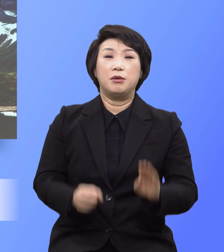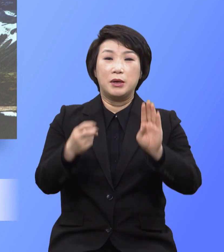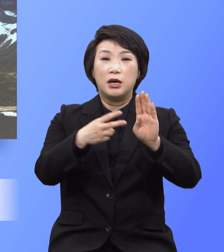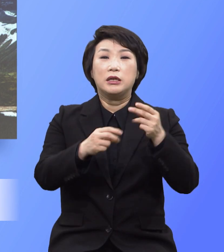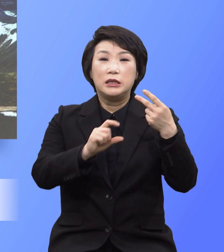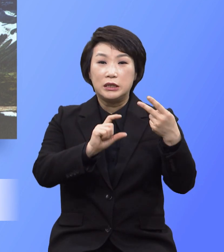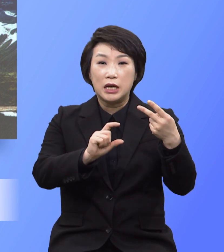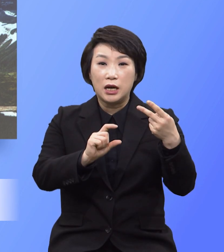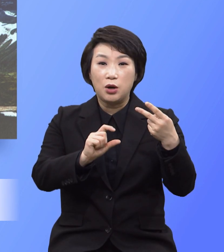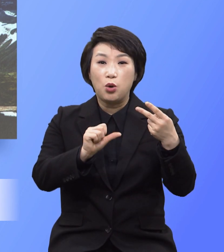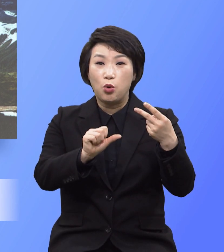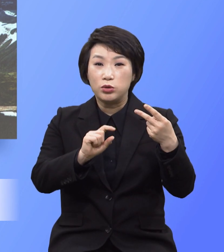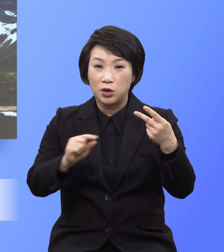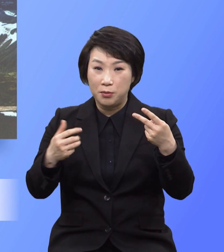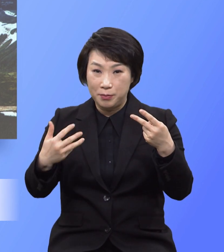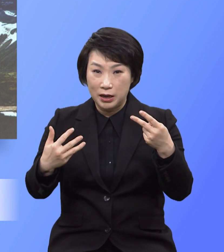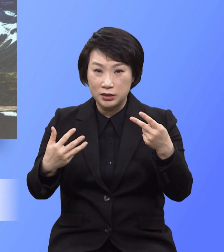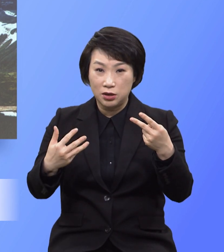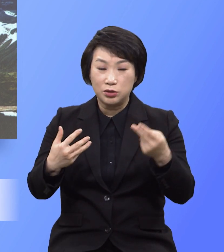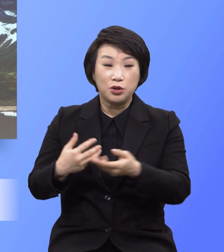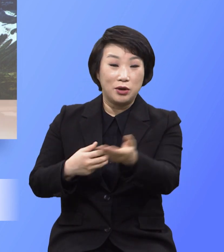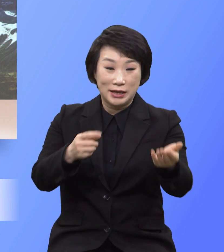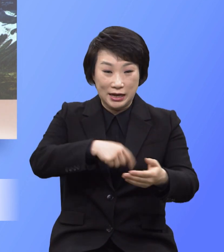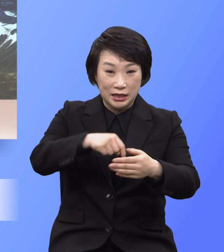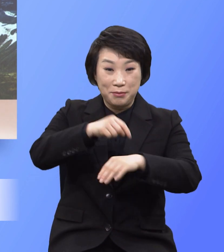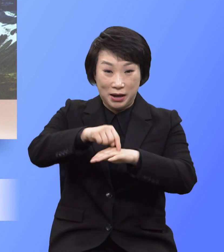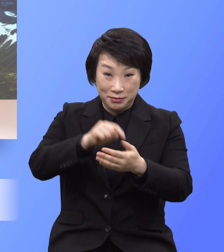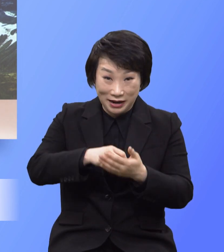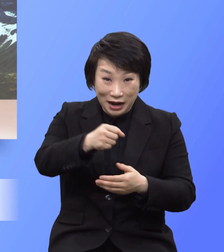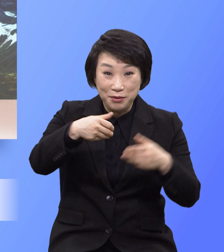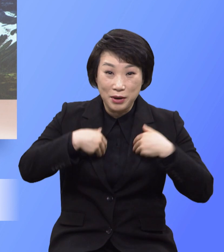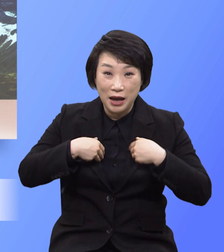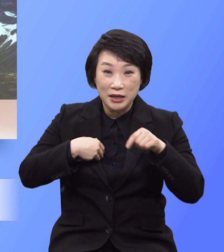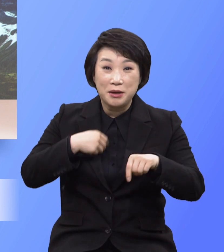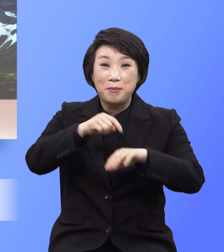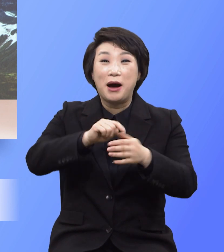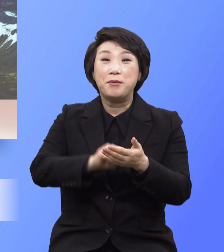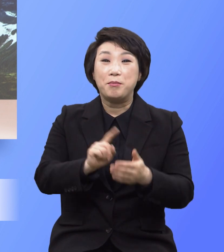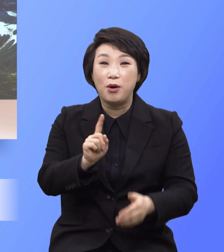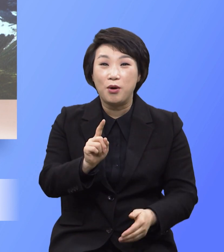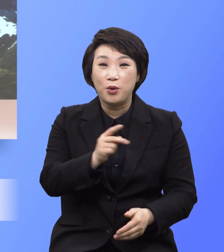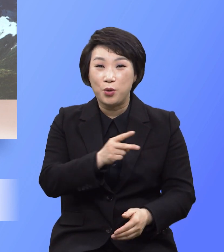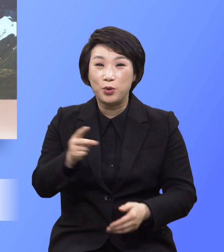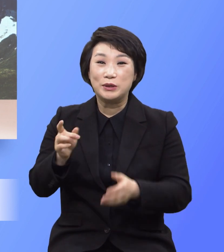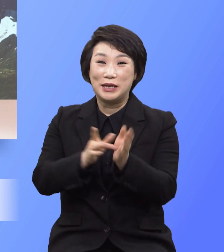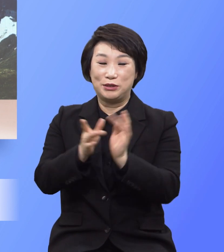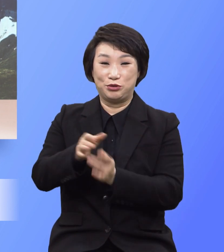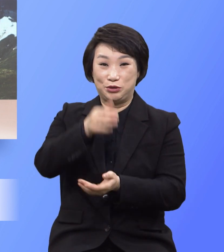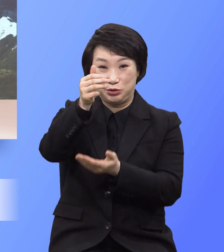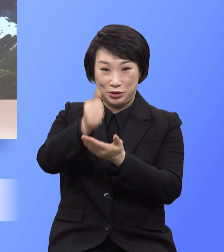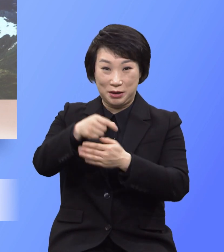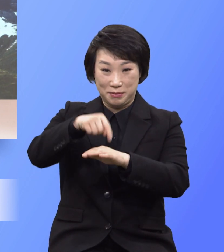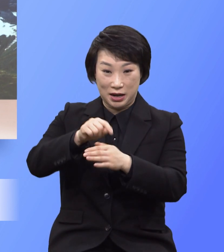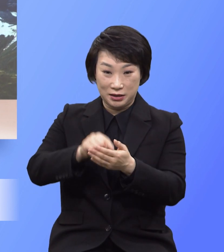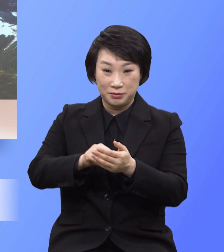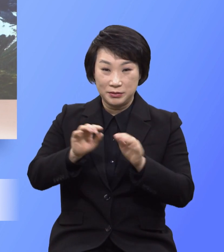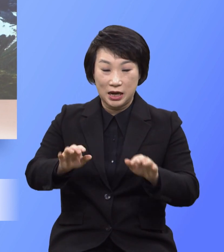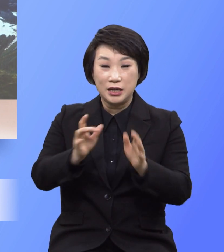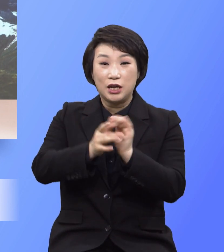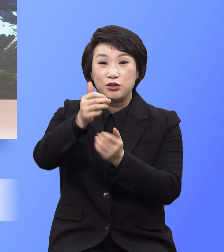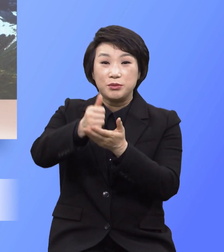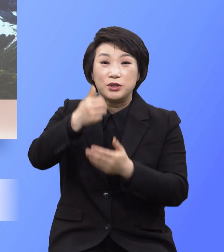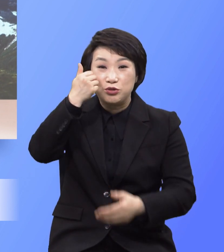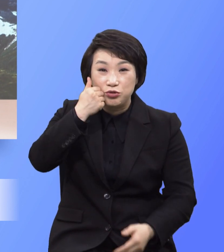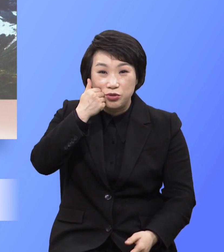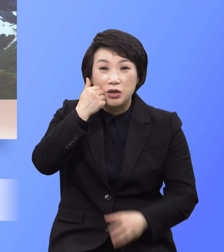빌립보서 2장 5절로 8절에 너희 안에 이 마음을 품으라. 곧 그리스도의 예수의 마음이니